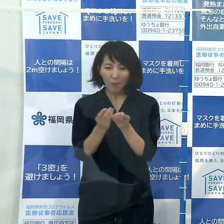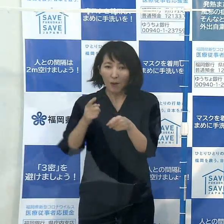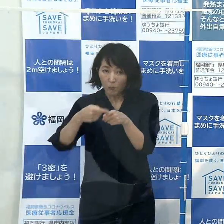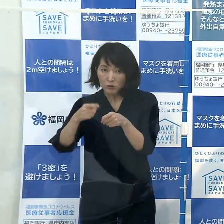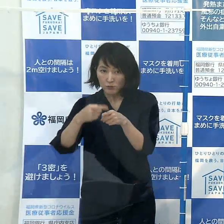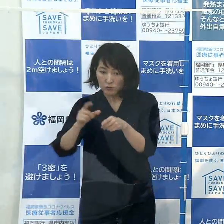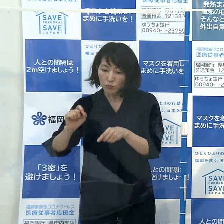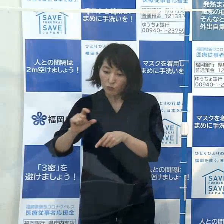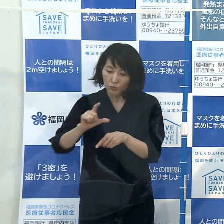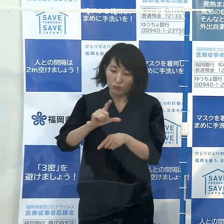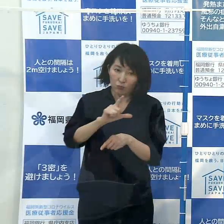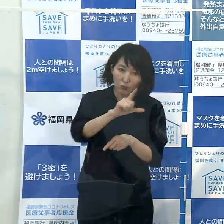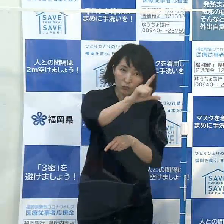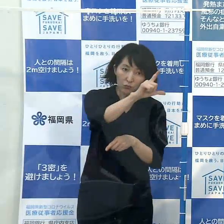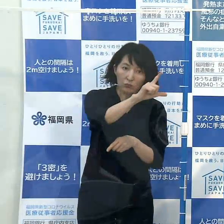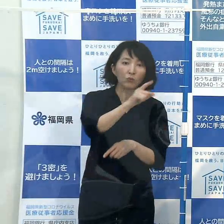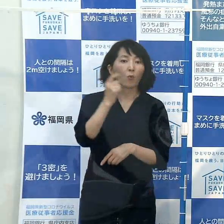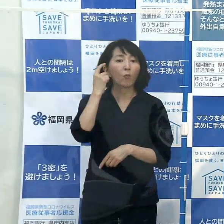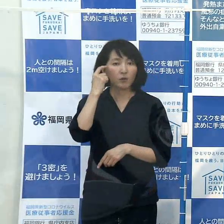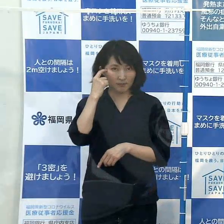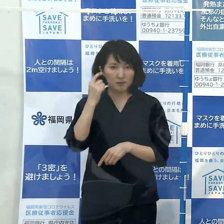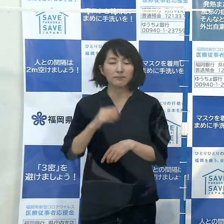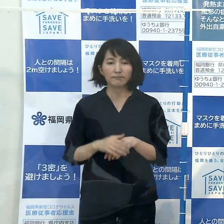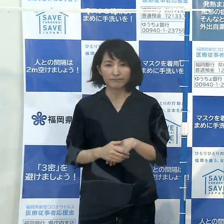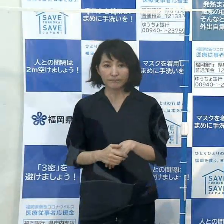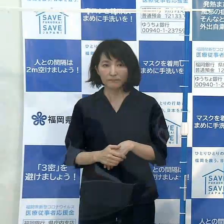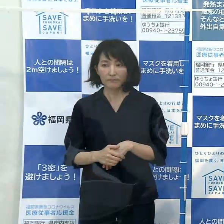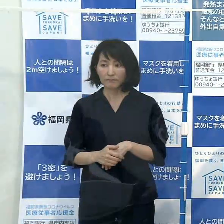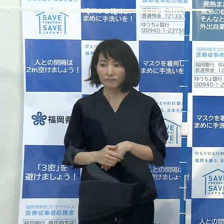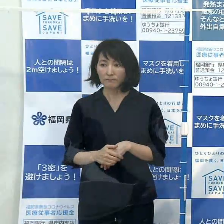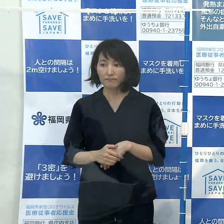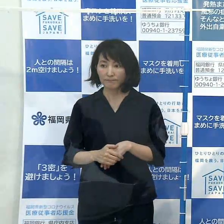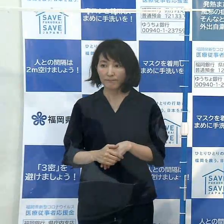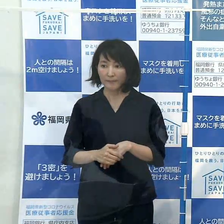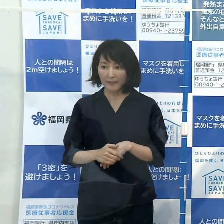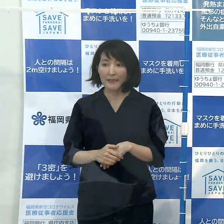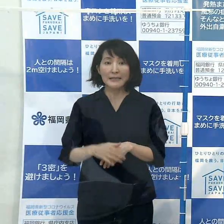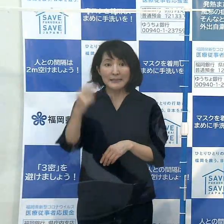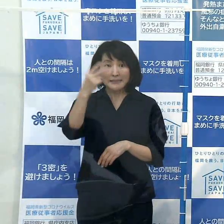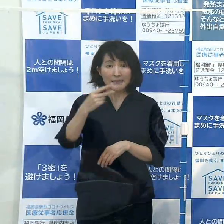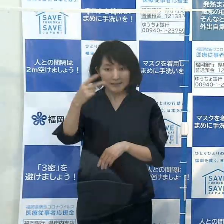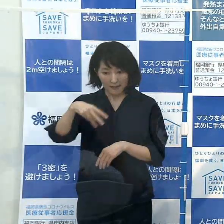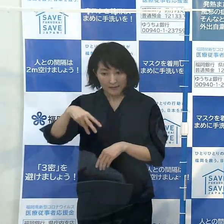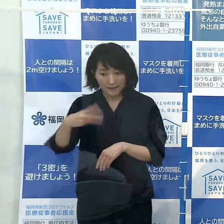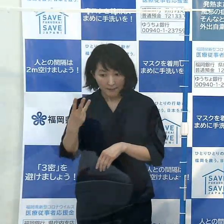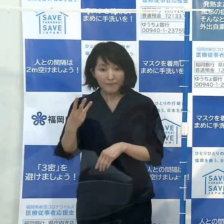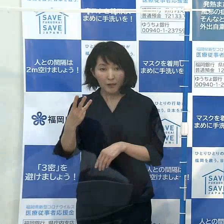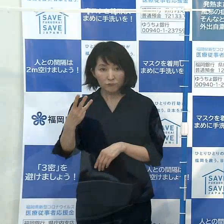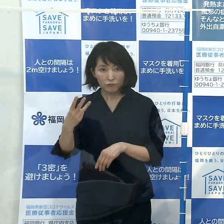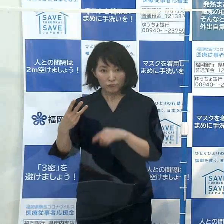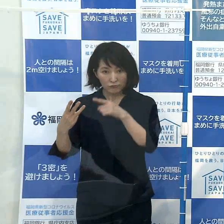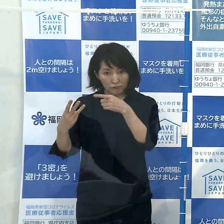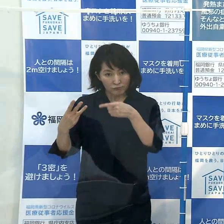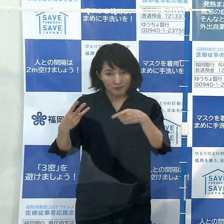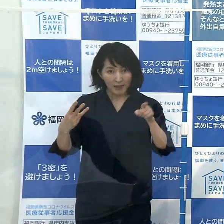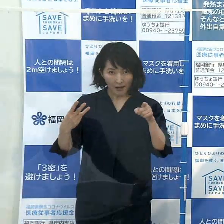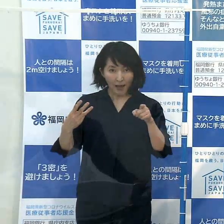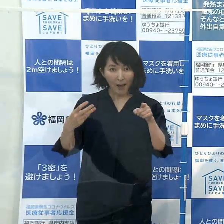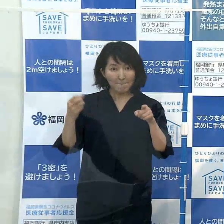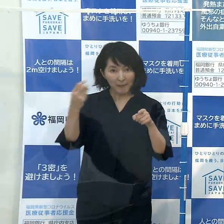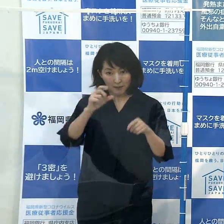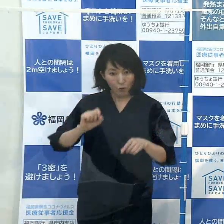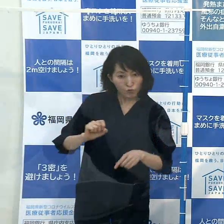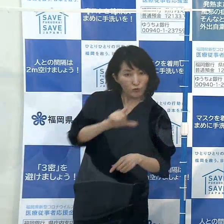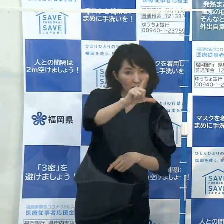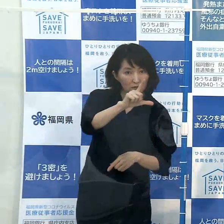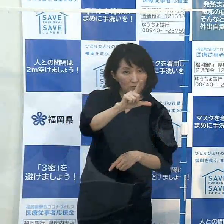くて、自然的に PCR 検査が増えているという状況ですけれども、この2300から短期間で段数増やすということはなかなか難